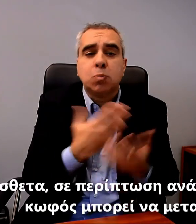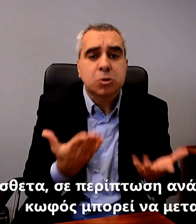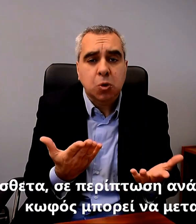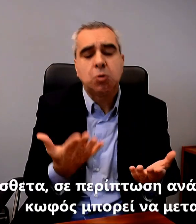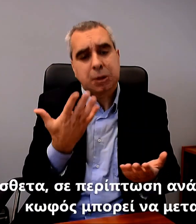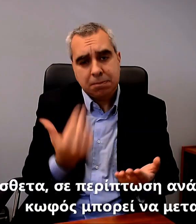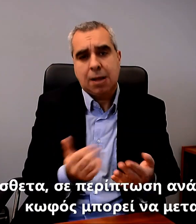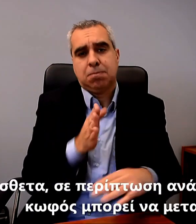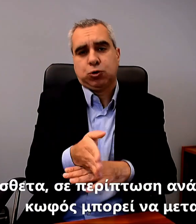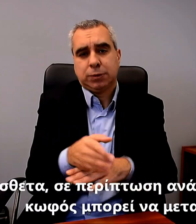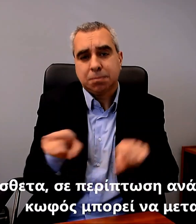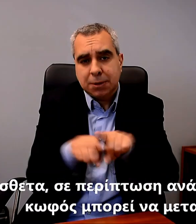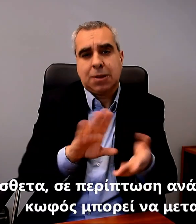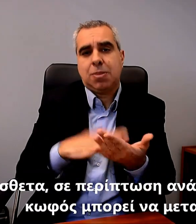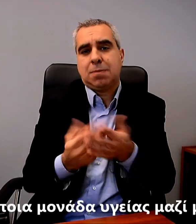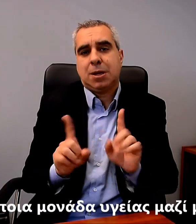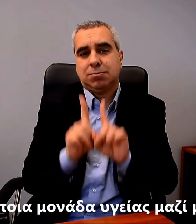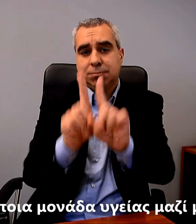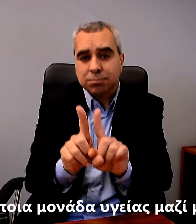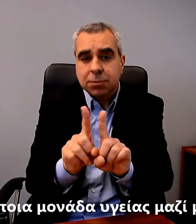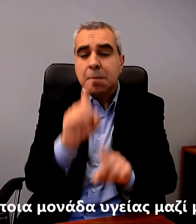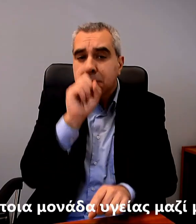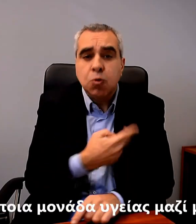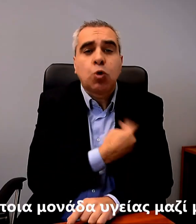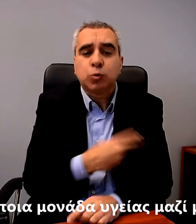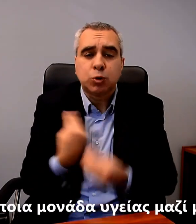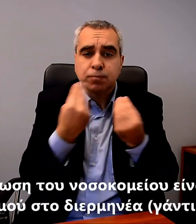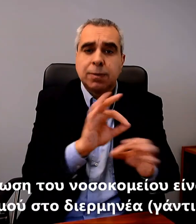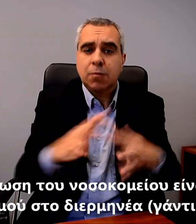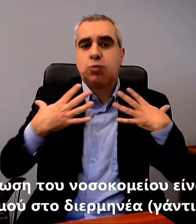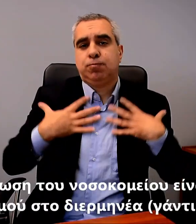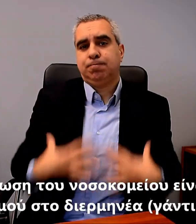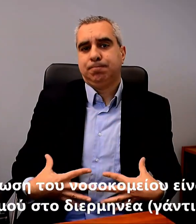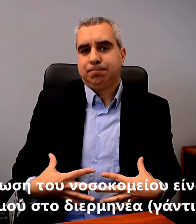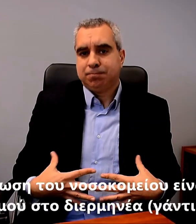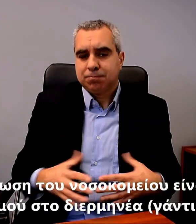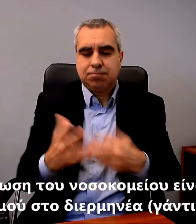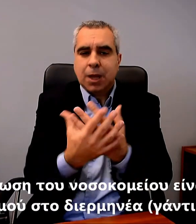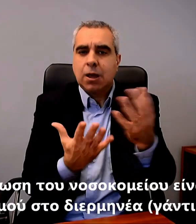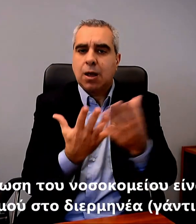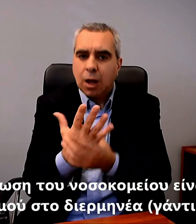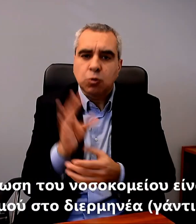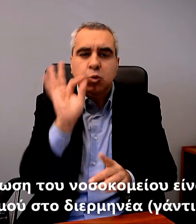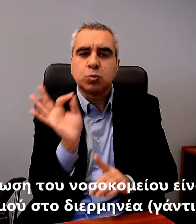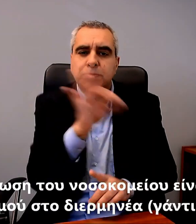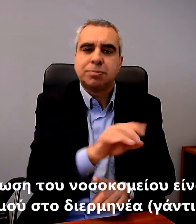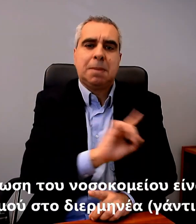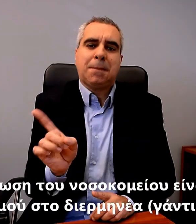ανάγκης, κάποιος σκοφός μπορεί να μεταβεί σε κάποια μονάδα υγείας μαζί με διερμηνέα. Η υποχρέωση του νοσοκομείου είναι η παροχή εξοπλισμού στο διερμηνέα, γάντια, ποδιά